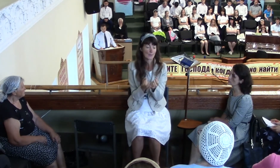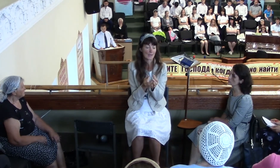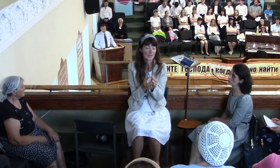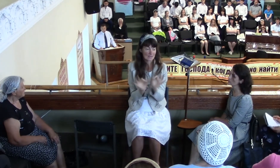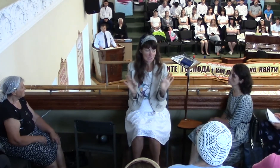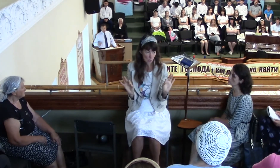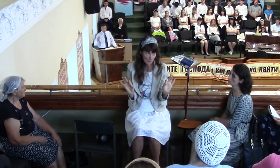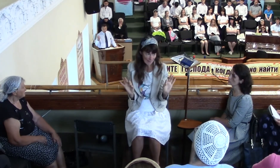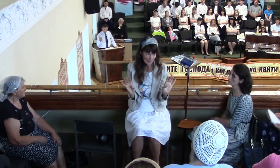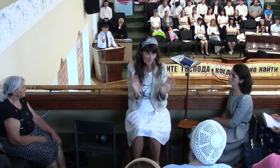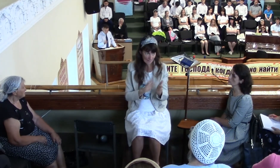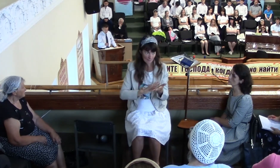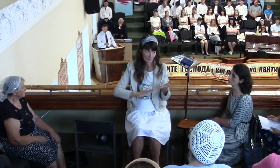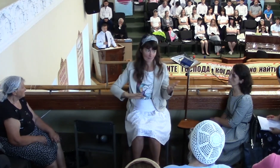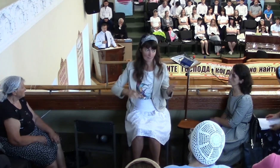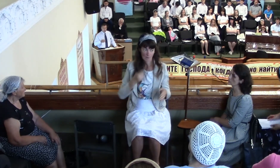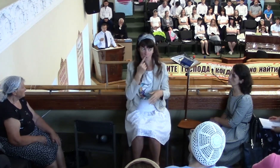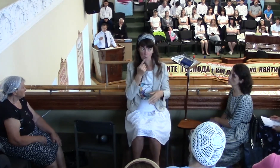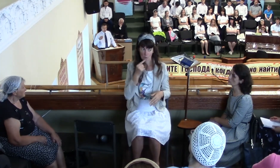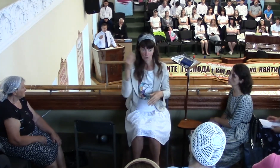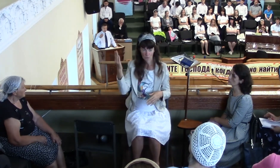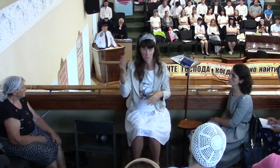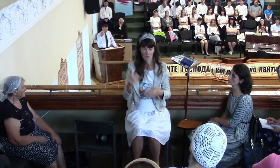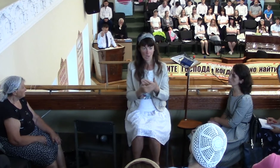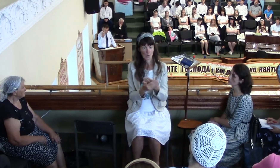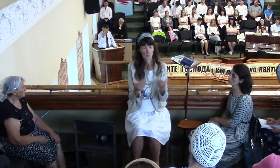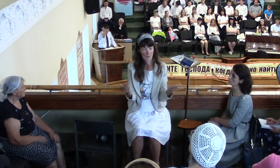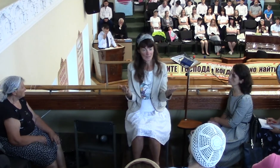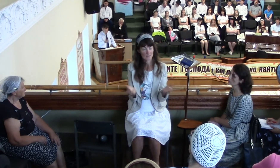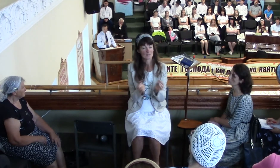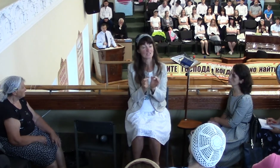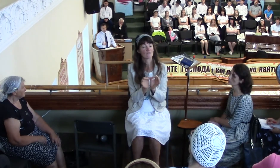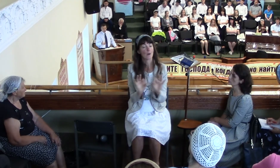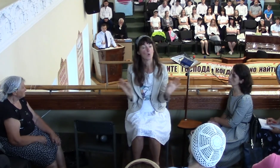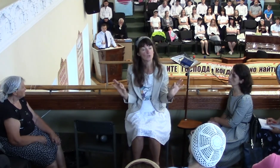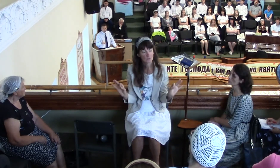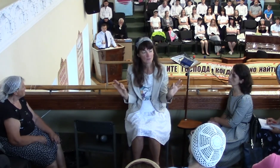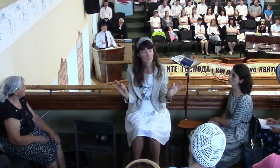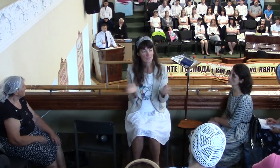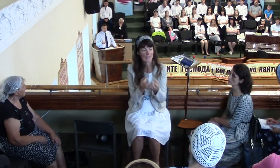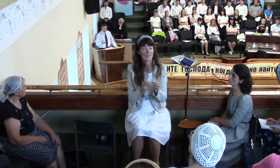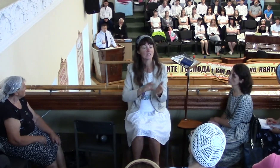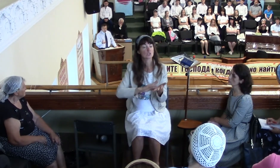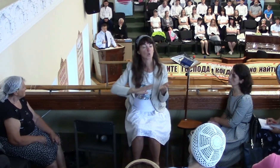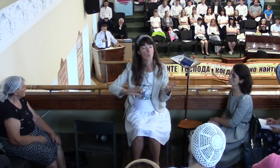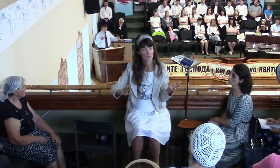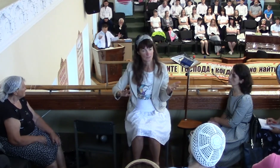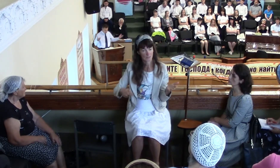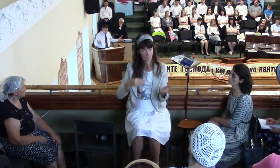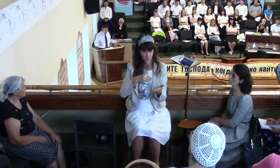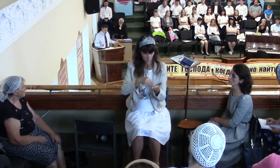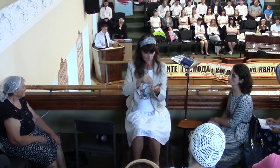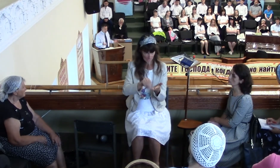Его. Мы искуплены. Плата заплачена. то,